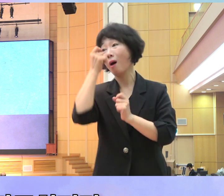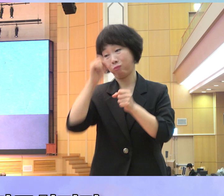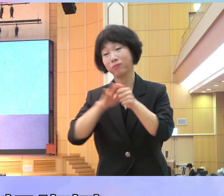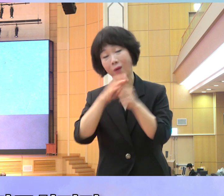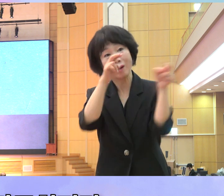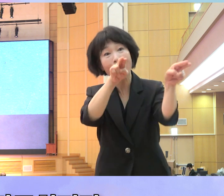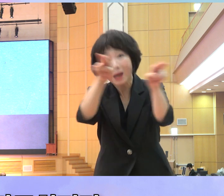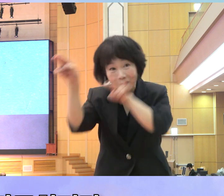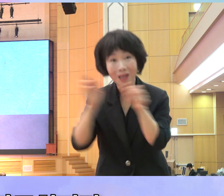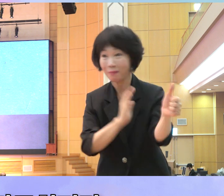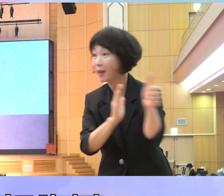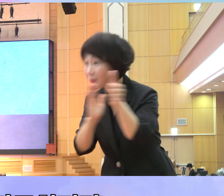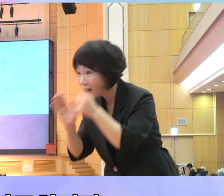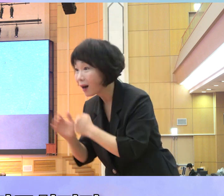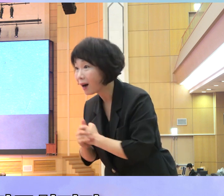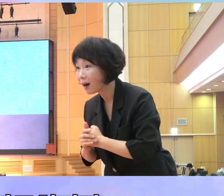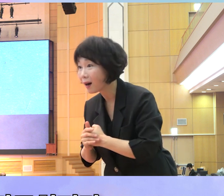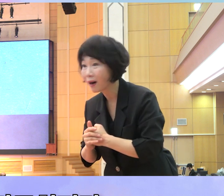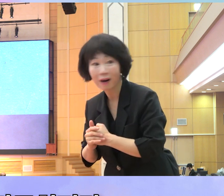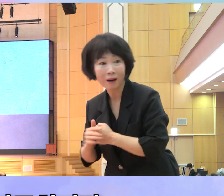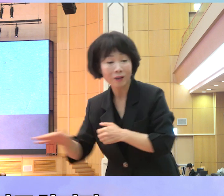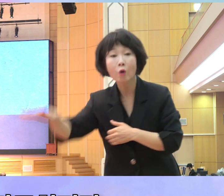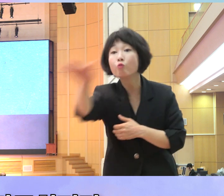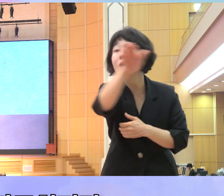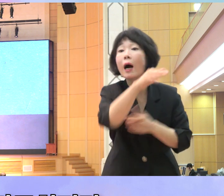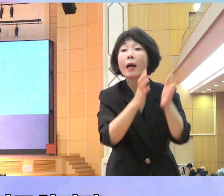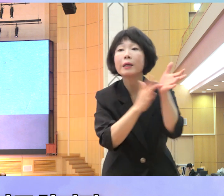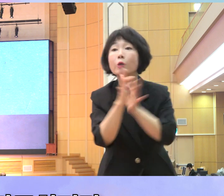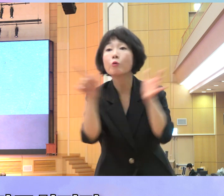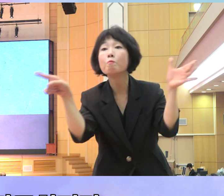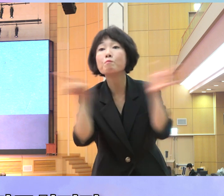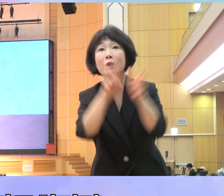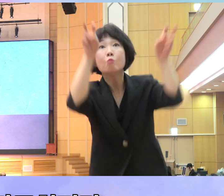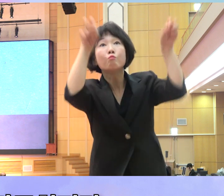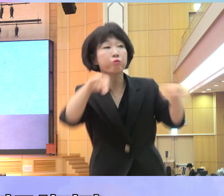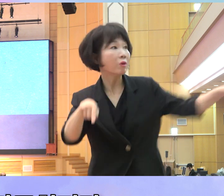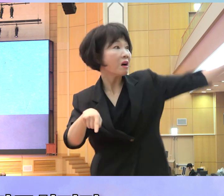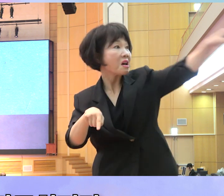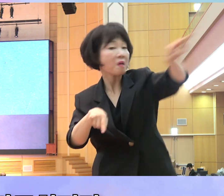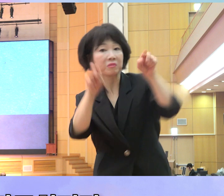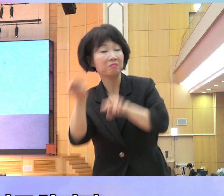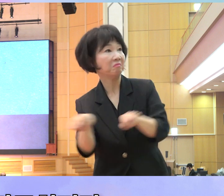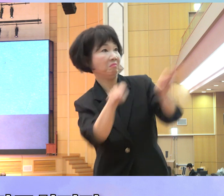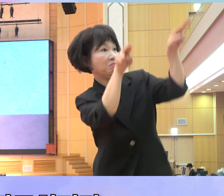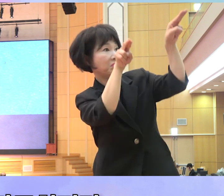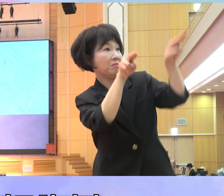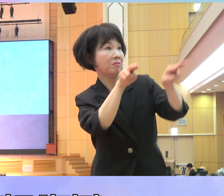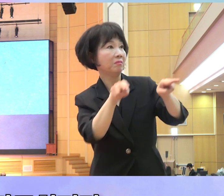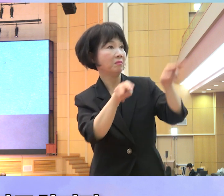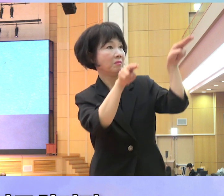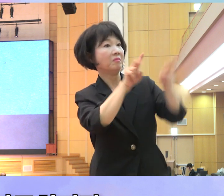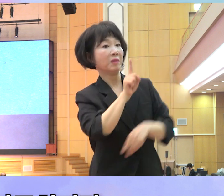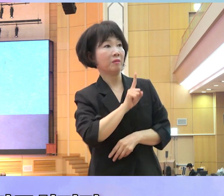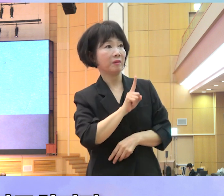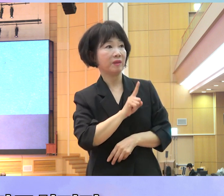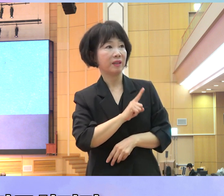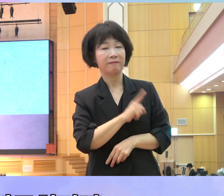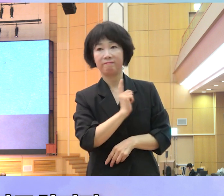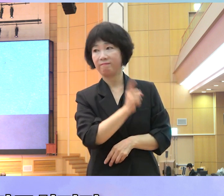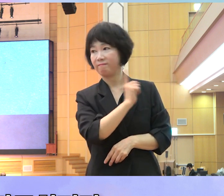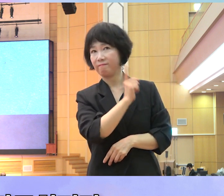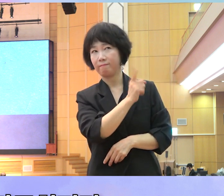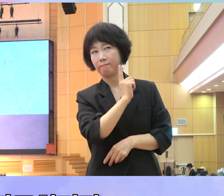바라봐야 되는데, 예수 안 믿는 사람을 우리가 긍휼함으로 바라봐야 되는데, 우리는 어떻게 바라봅니까? 서로